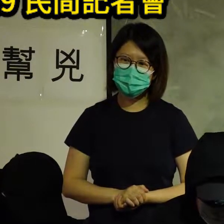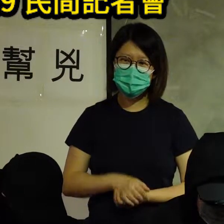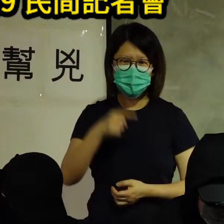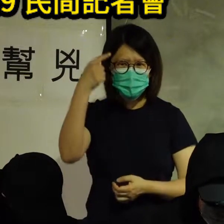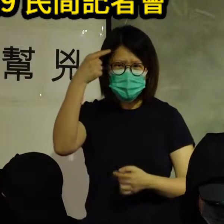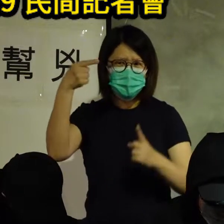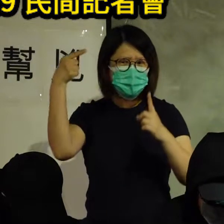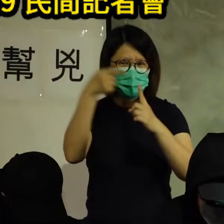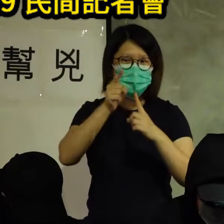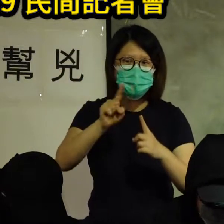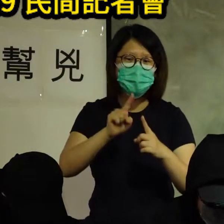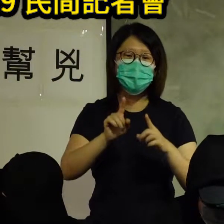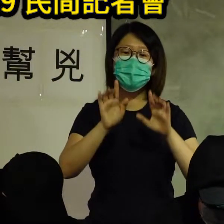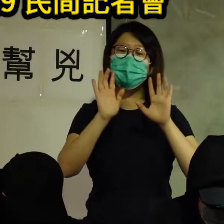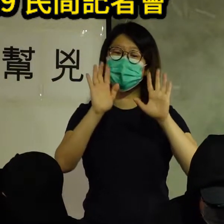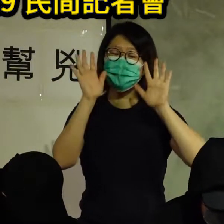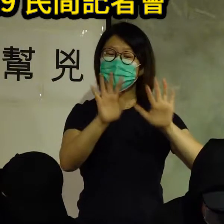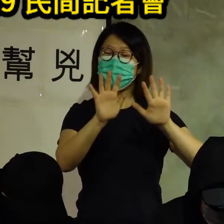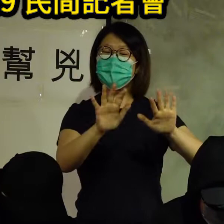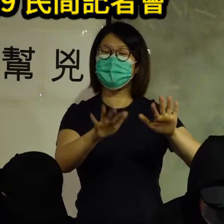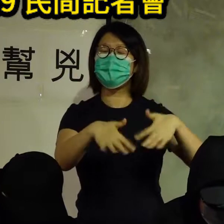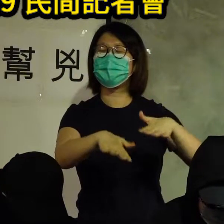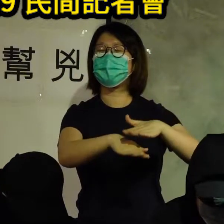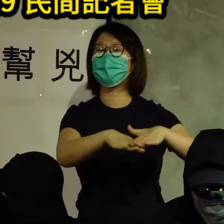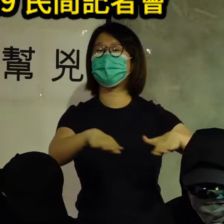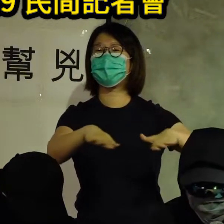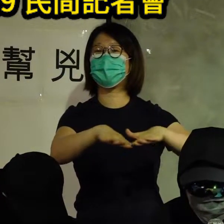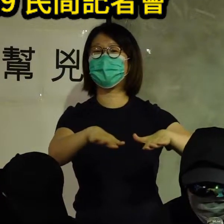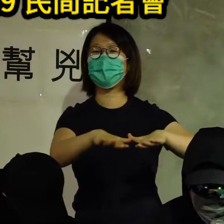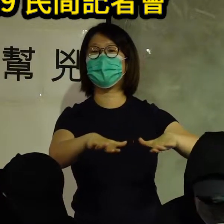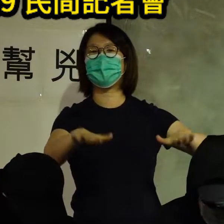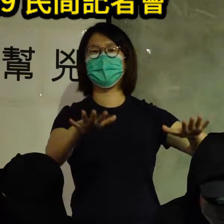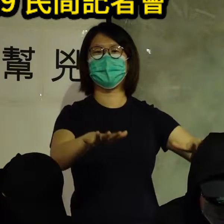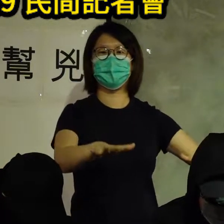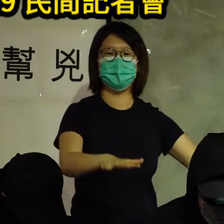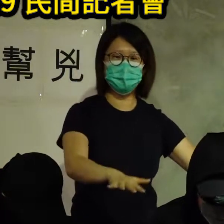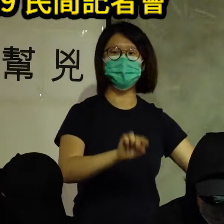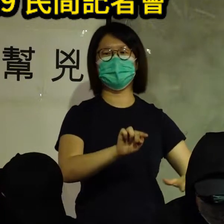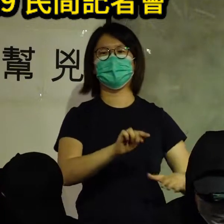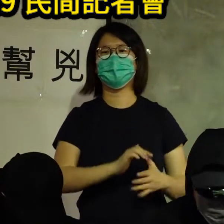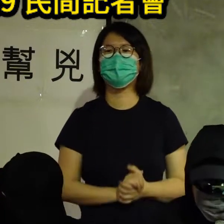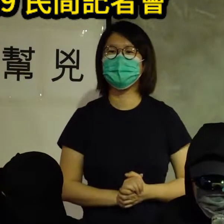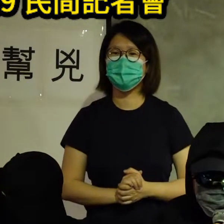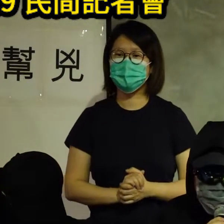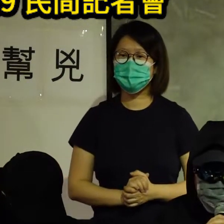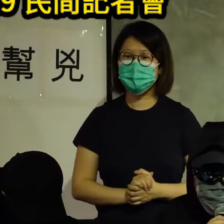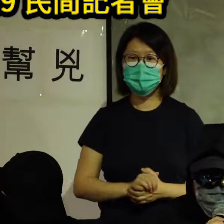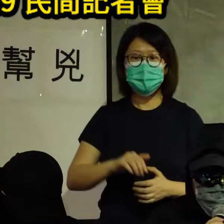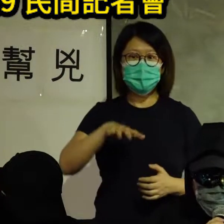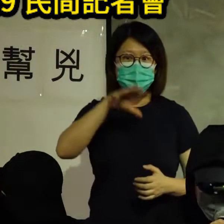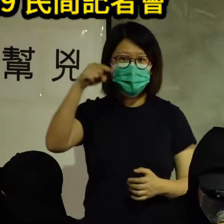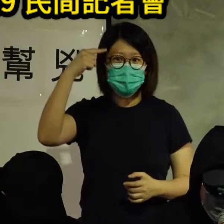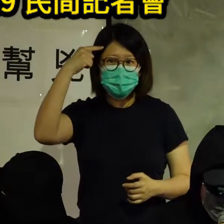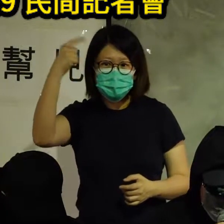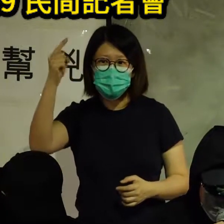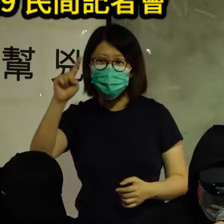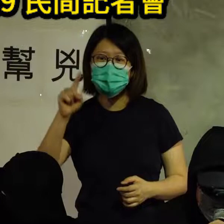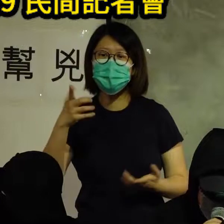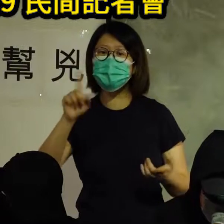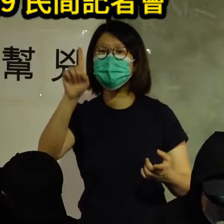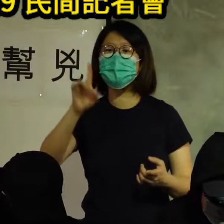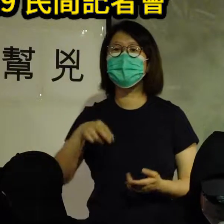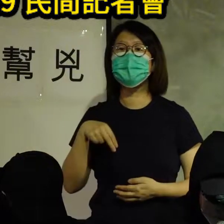在現時濫用暴動的罪名之下有無辜的市民被還押了超過兩個半月